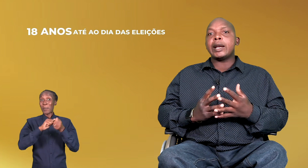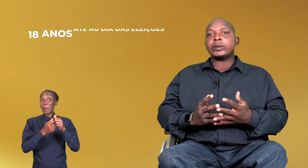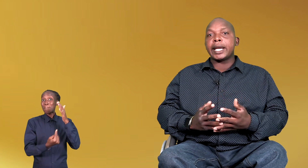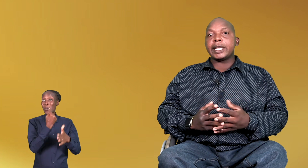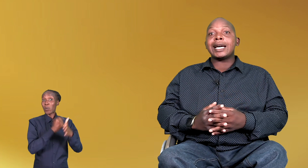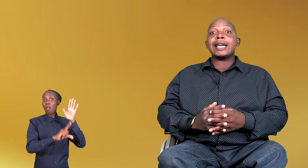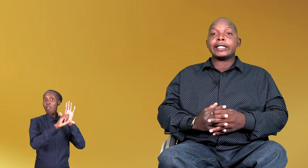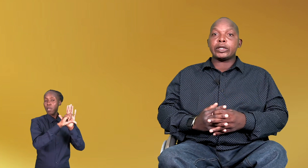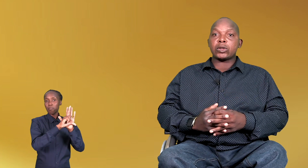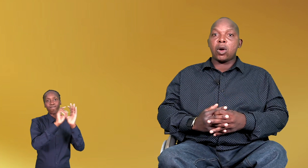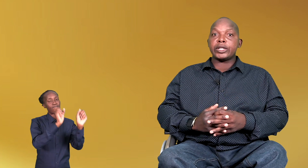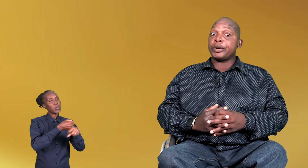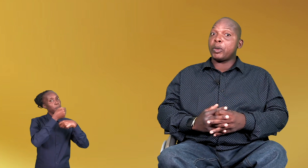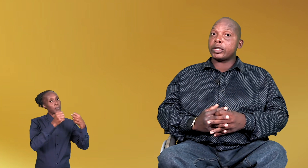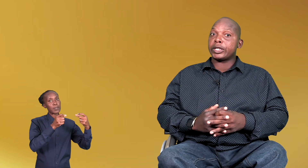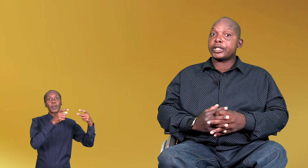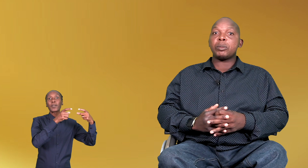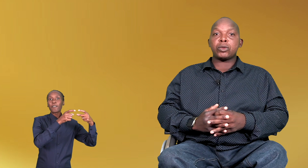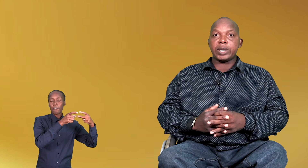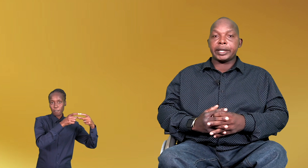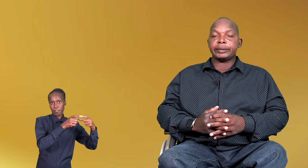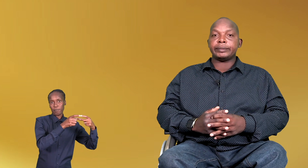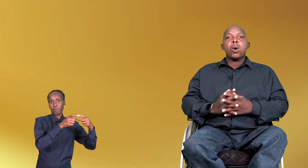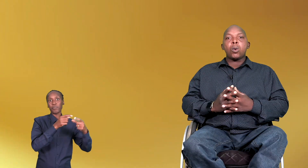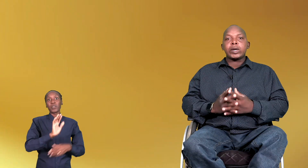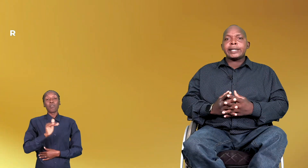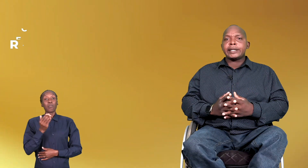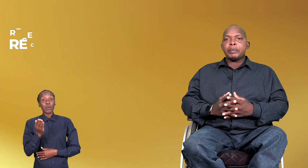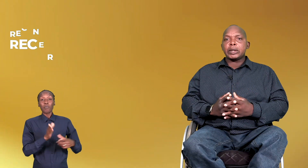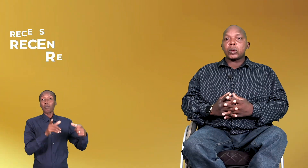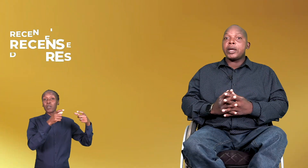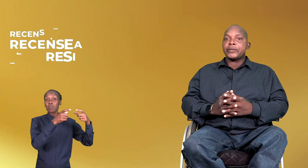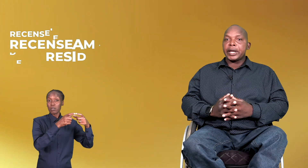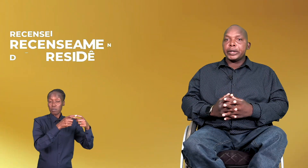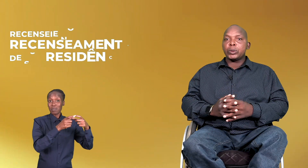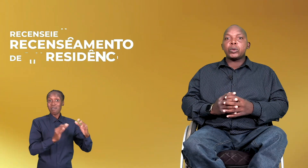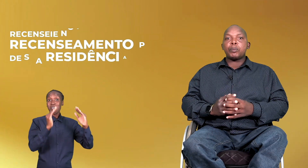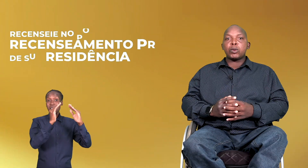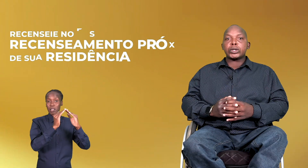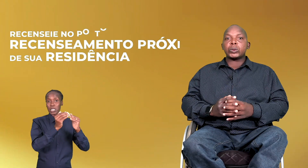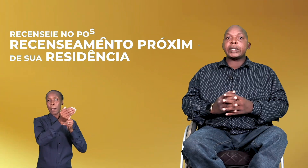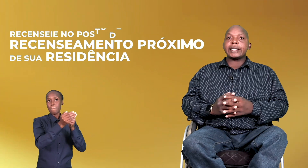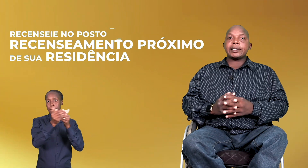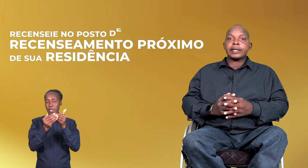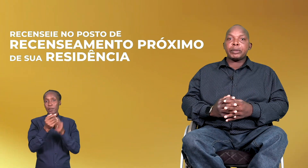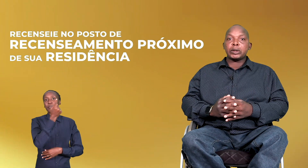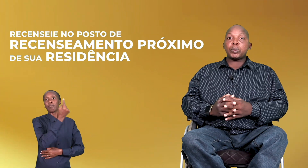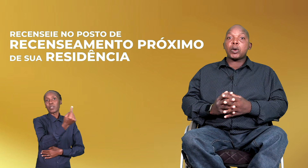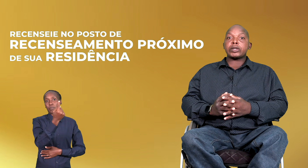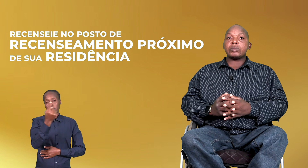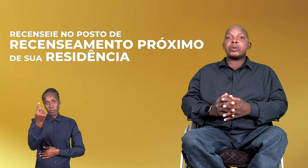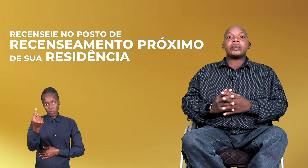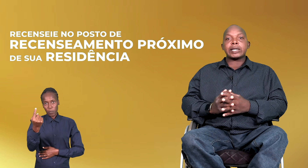que não tenha restrições impostas por lei. O recenseamento é feito no posto de